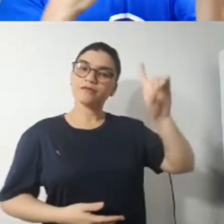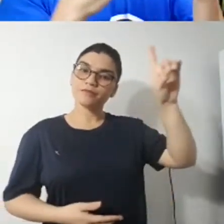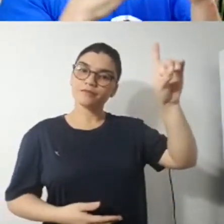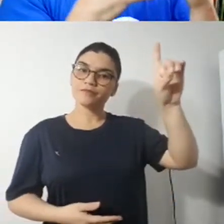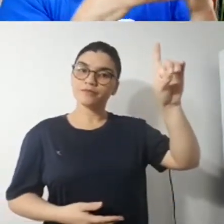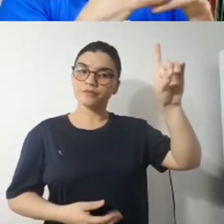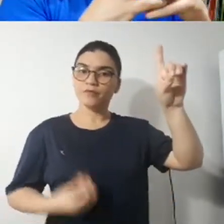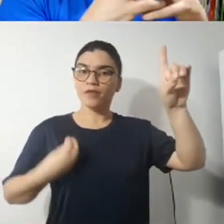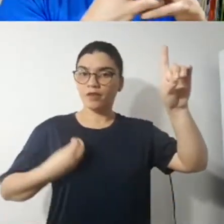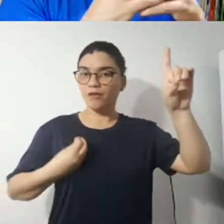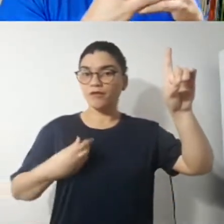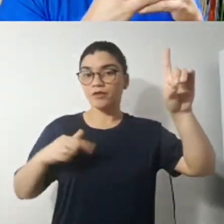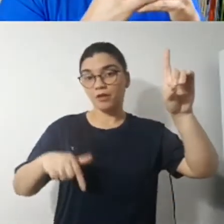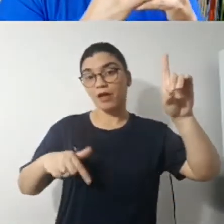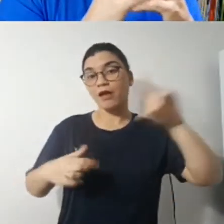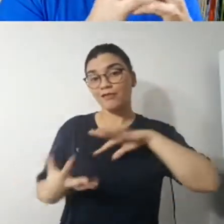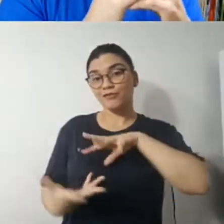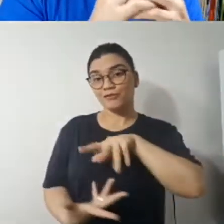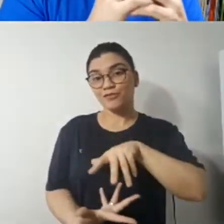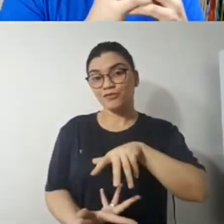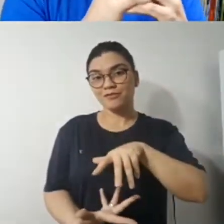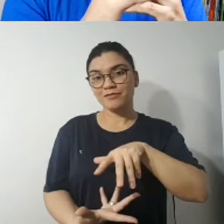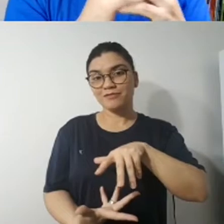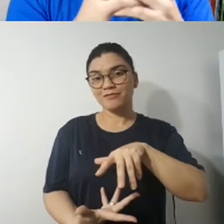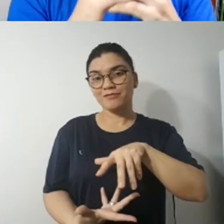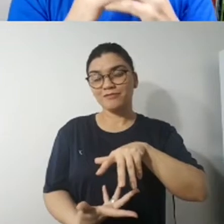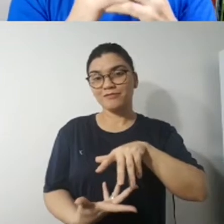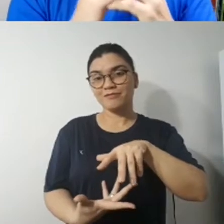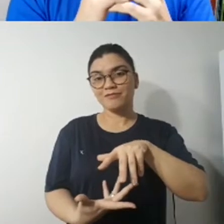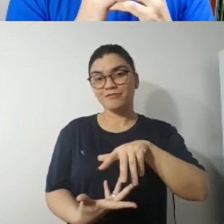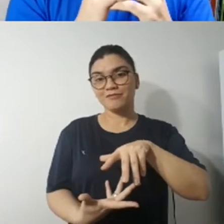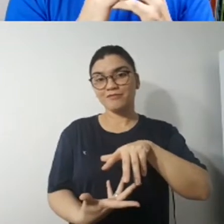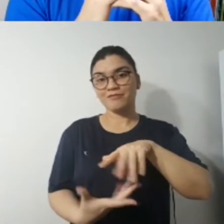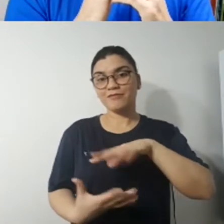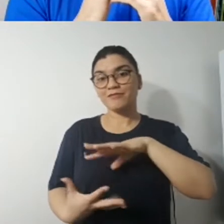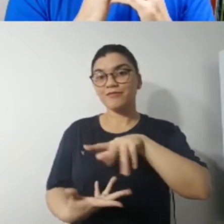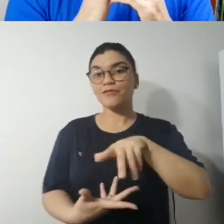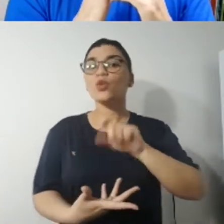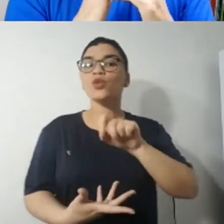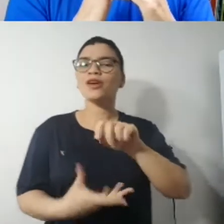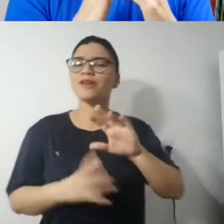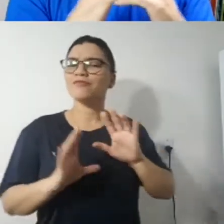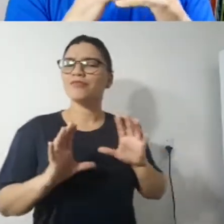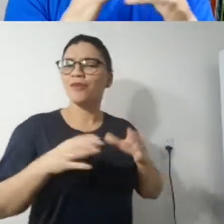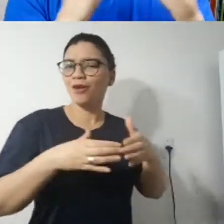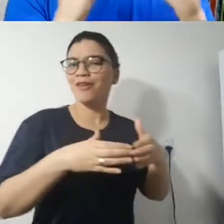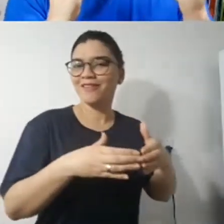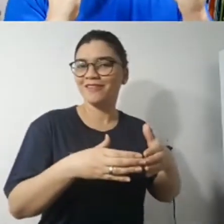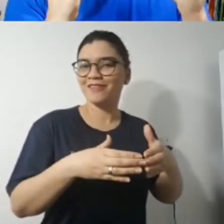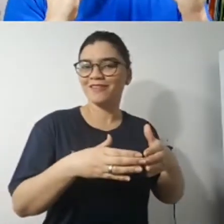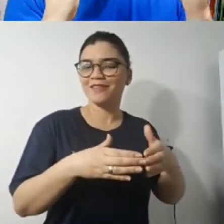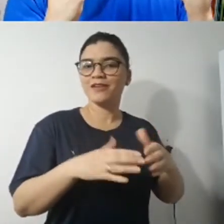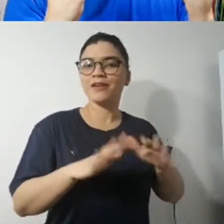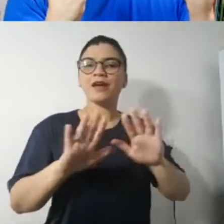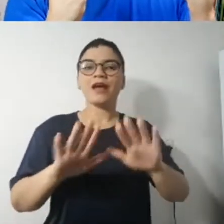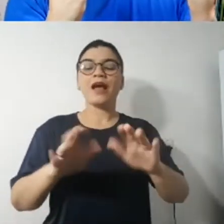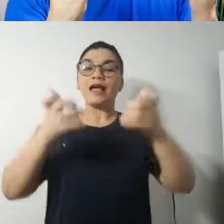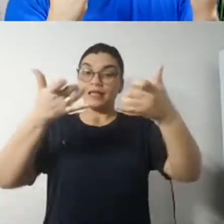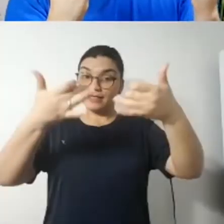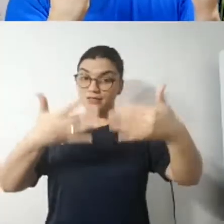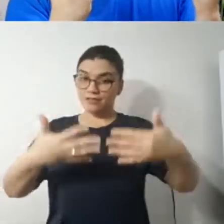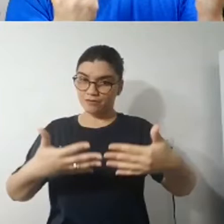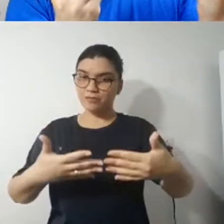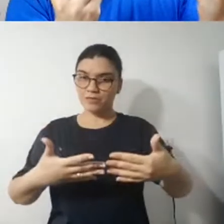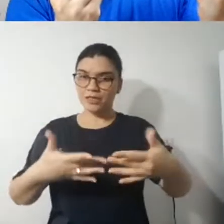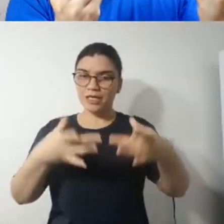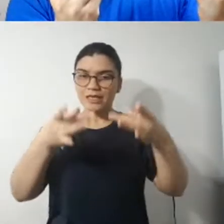comunidade. Aqui ele descreveu a vida comunitária. Agora ele vai descrever a vida desse